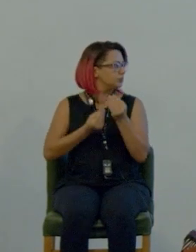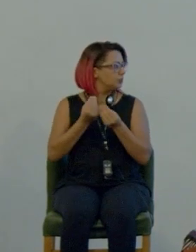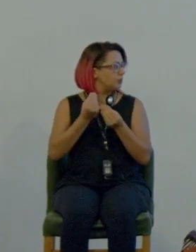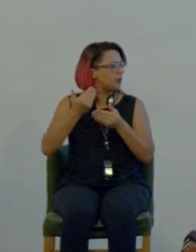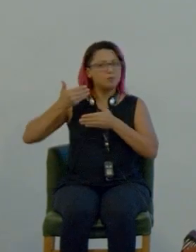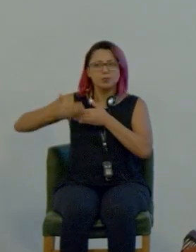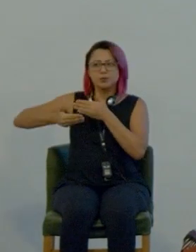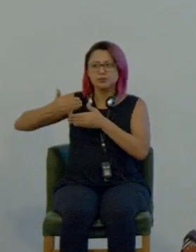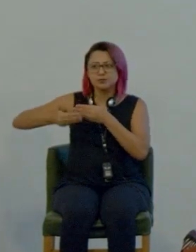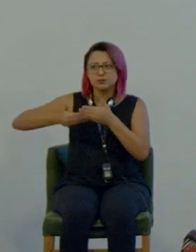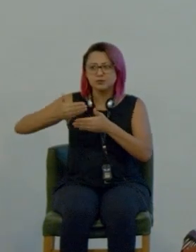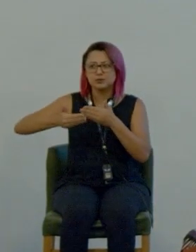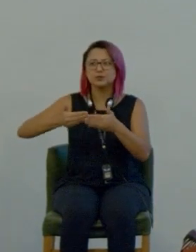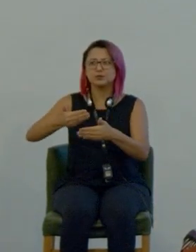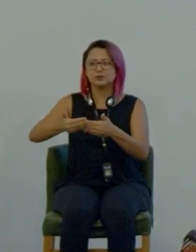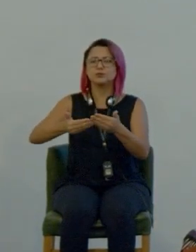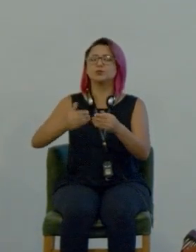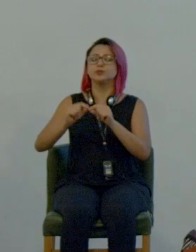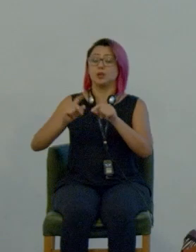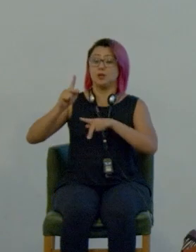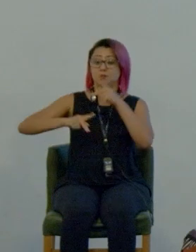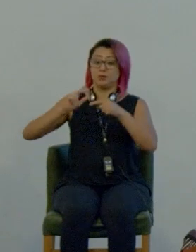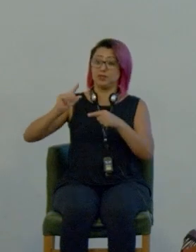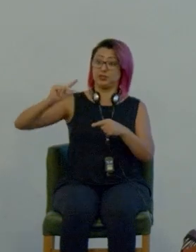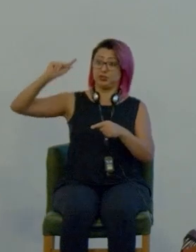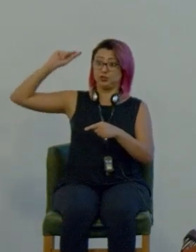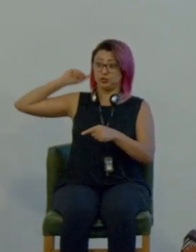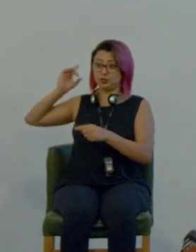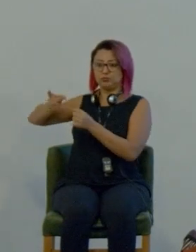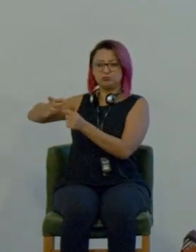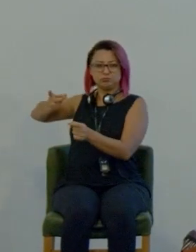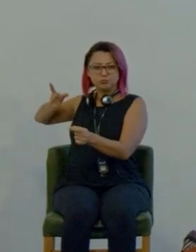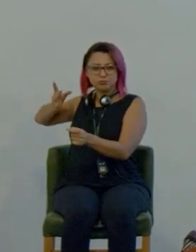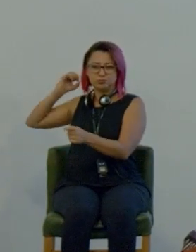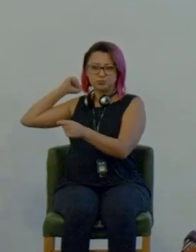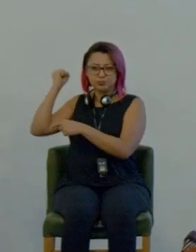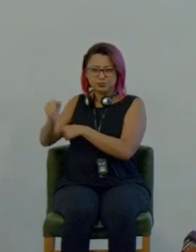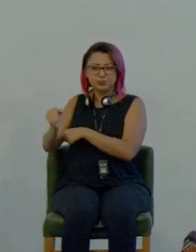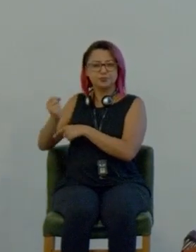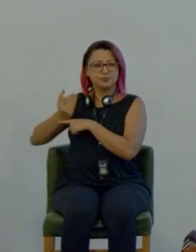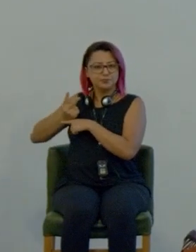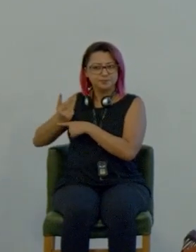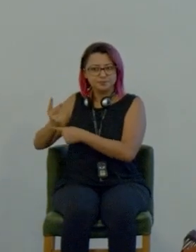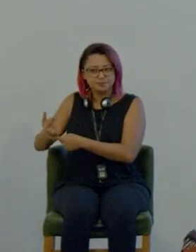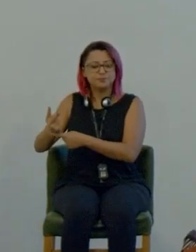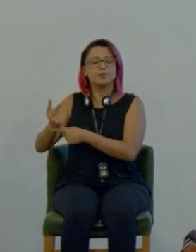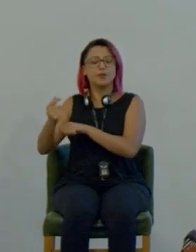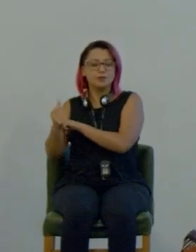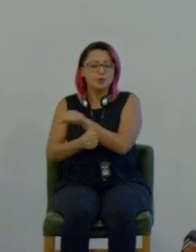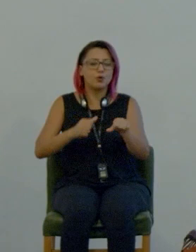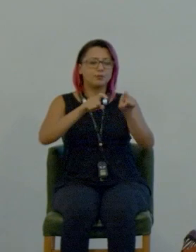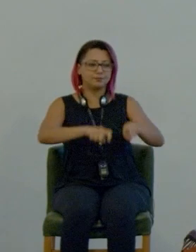é o processo através do qual nossos ancestrais deixaram de ser caçadores e coletores, ou caçadoras e coletoras, e se tornaram